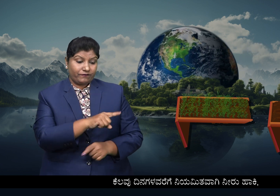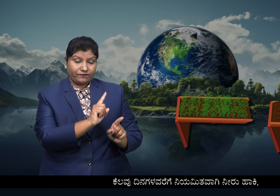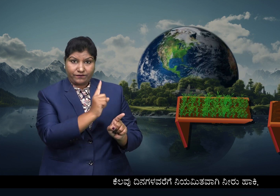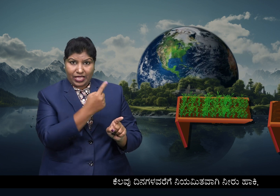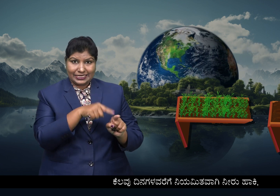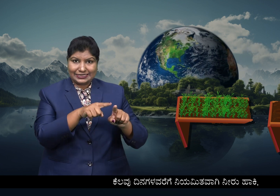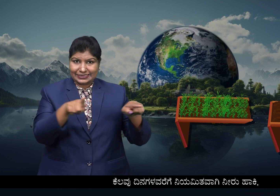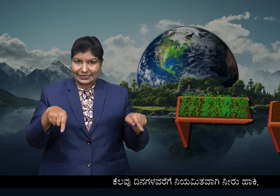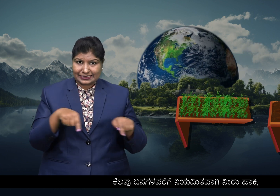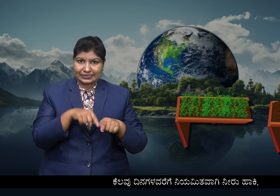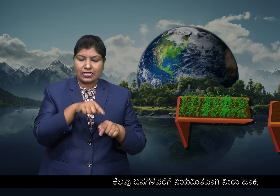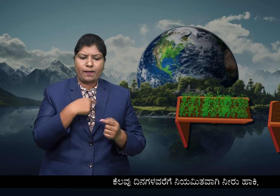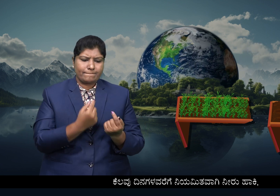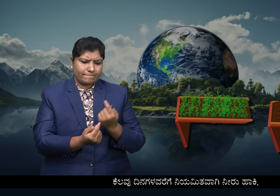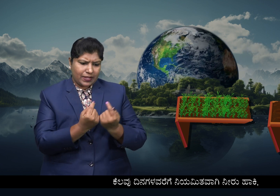ಹಾಕಿ.